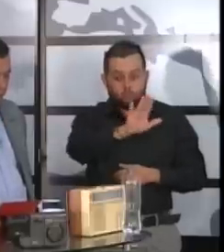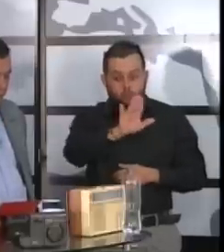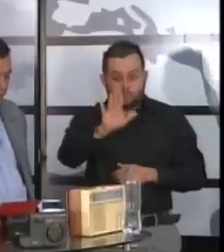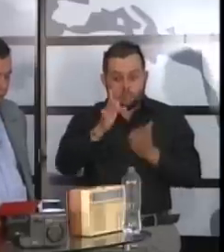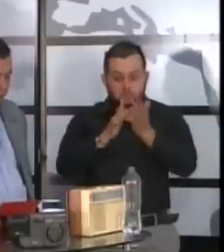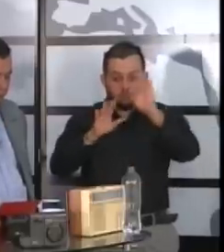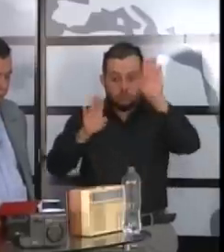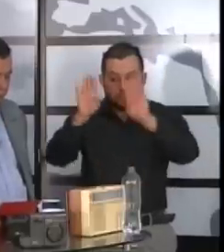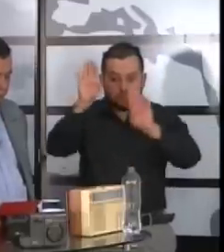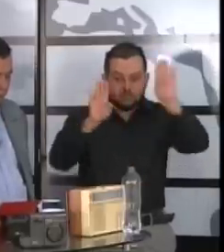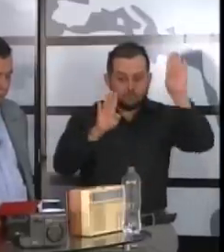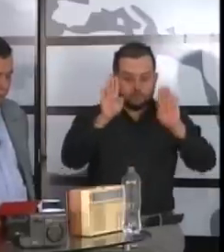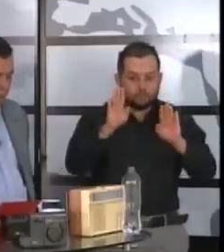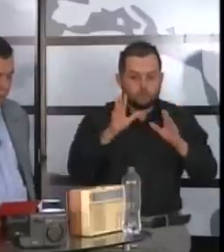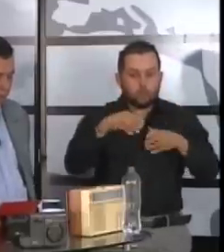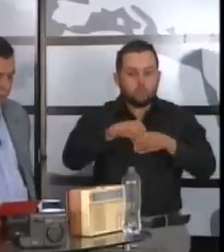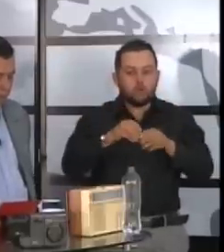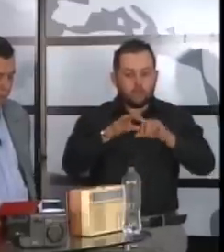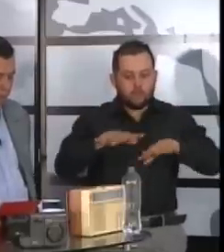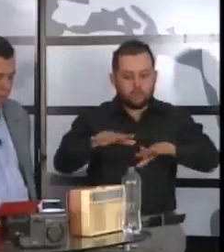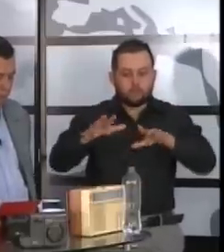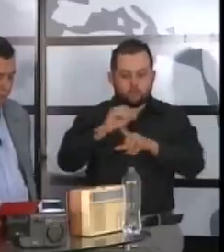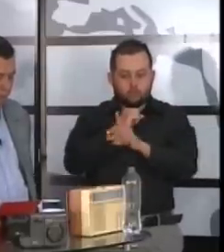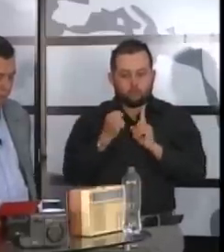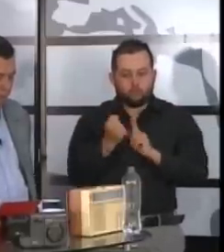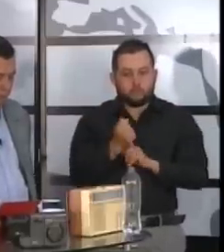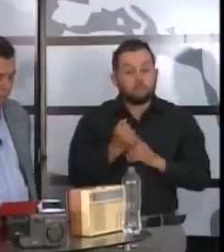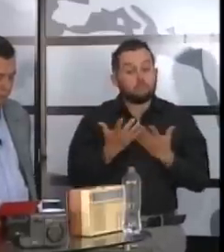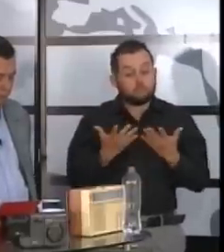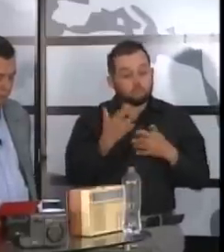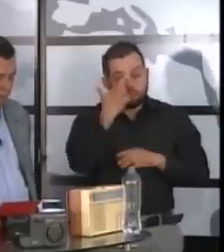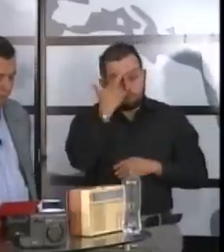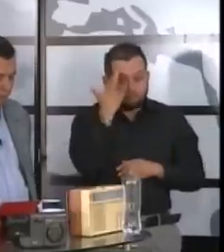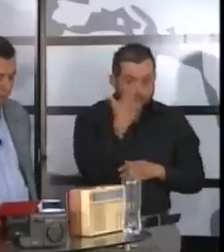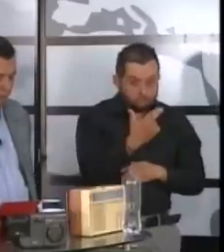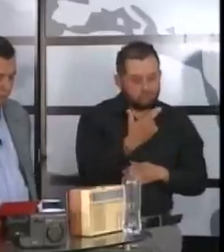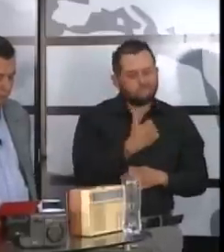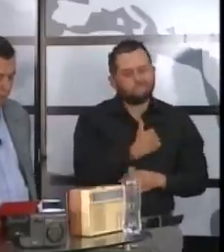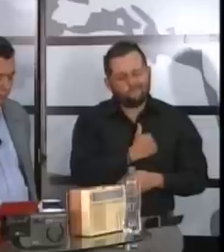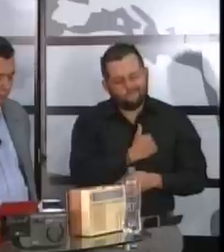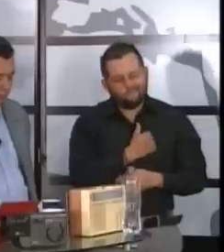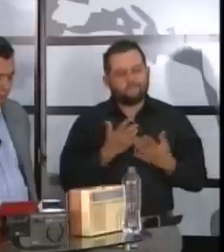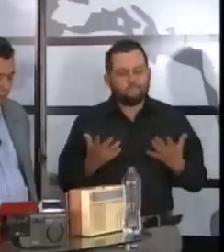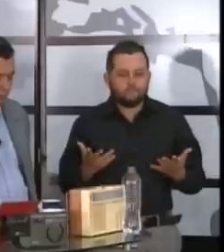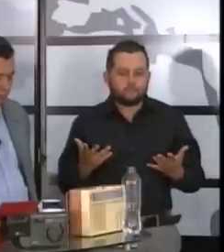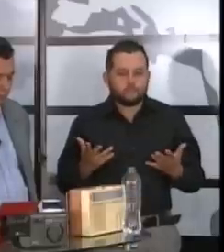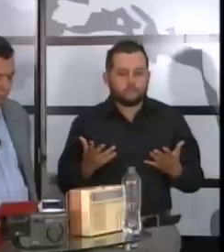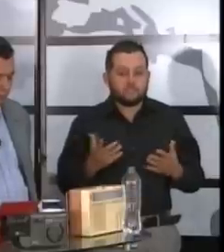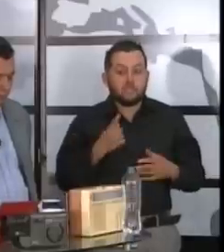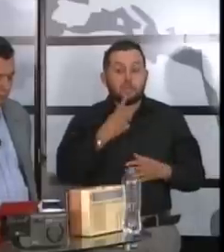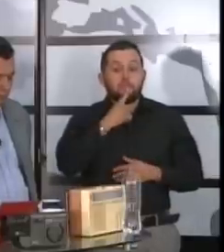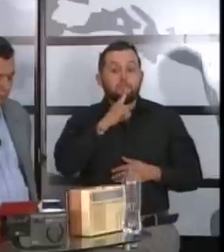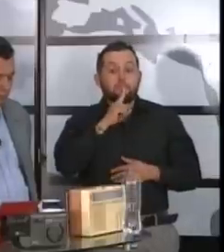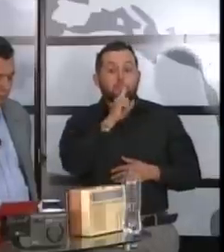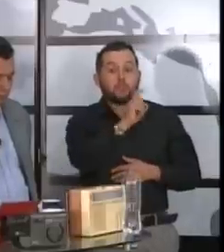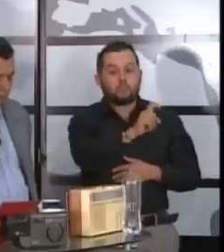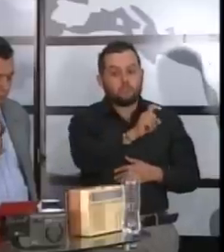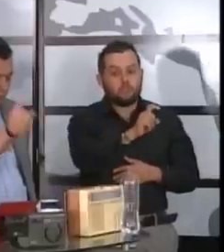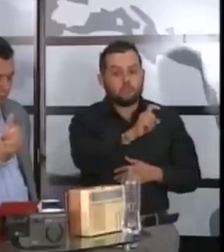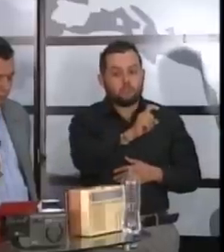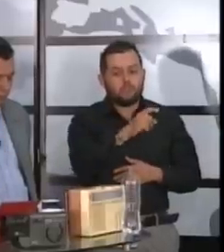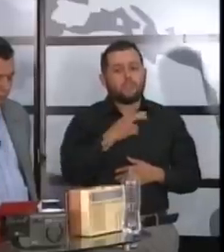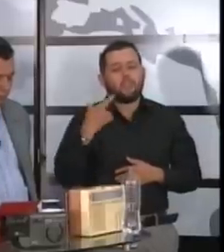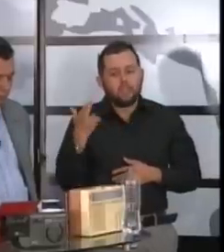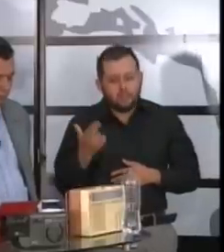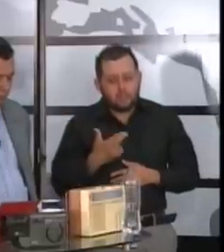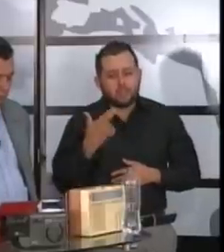se integren a través de las redes sociales. Con mucho respeto, por favor. Con mucho respeto y de a pregunta, para que no